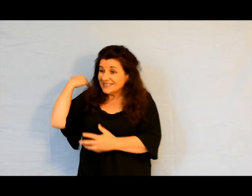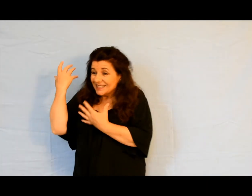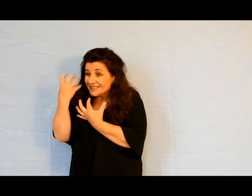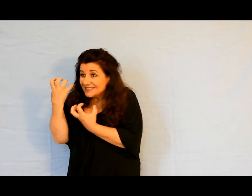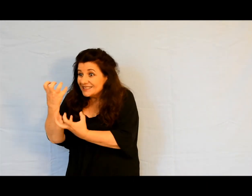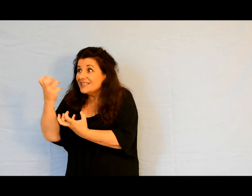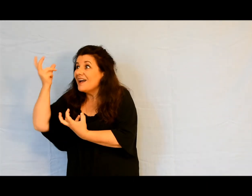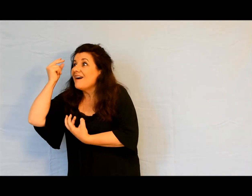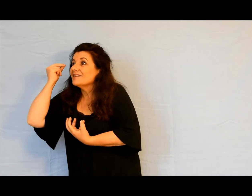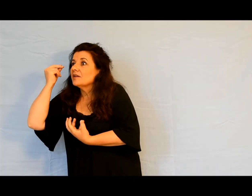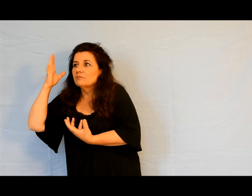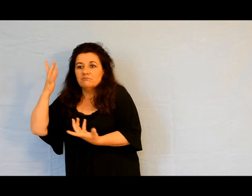entendu.